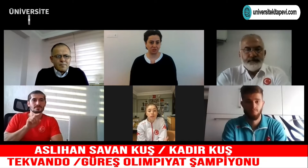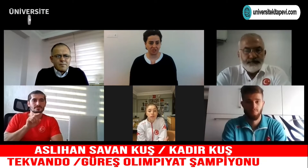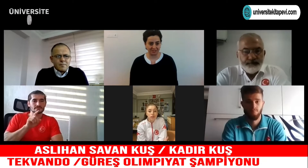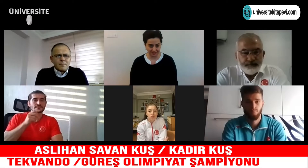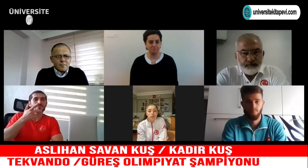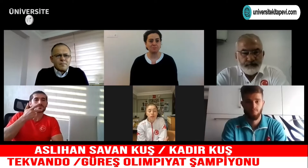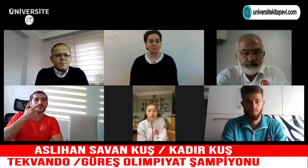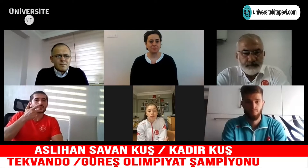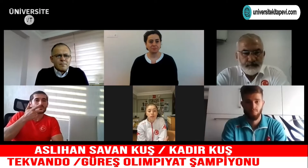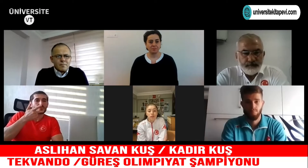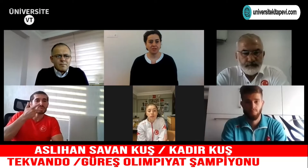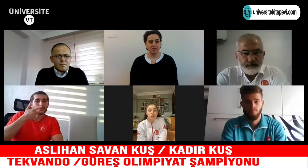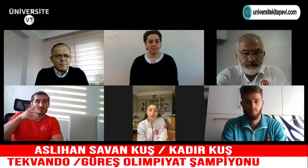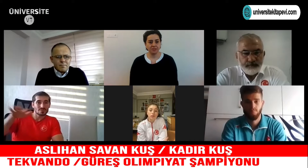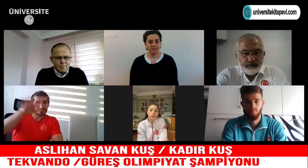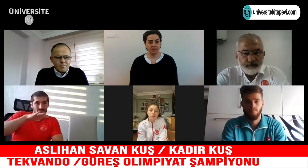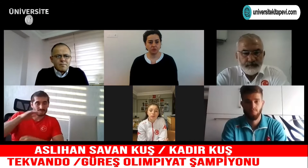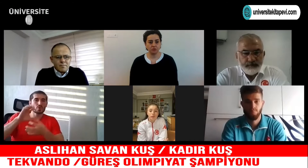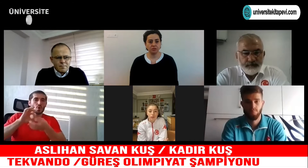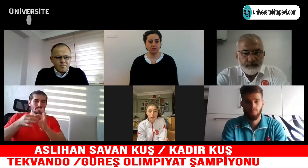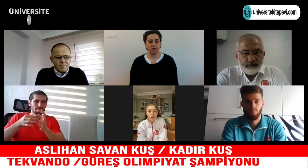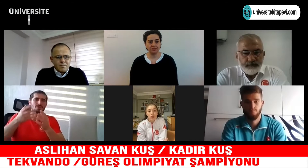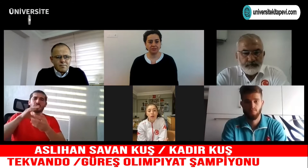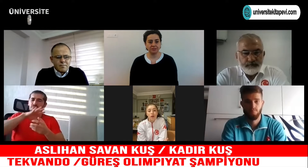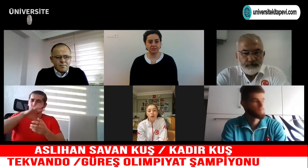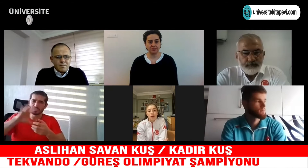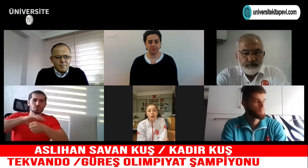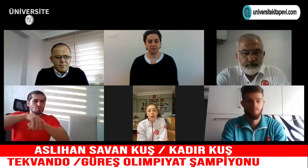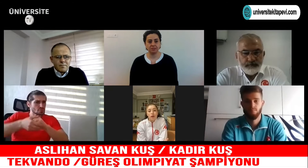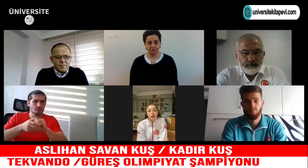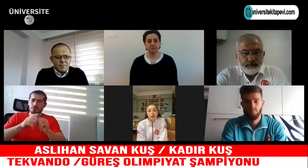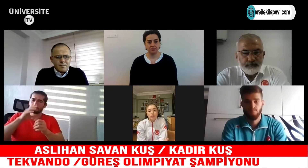için bir soru işareti. Bir diğer konu da